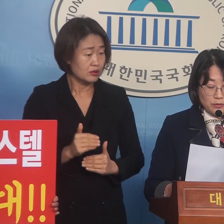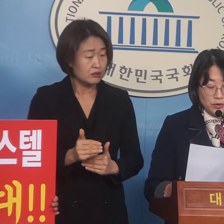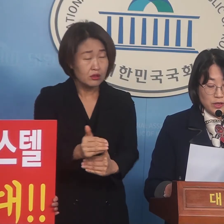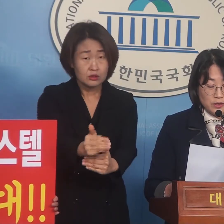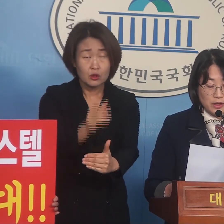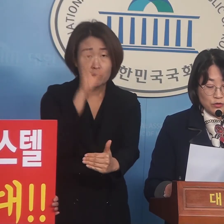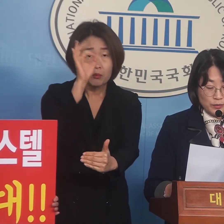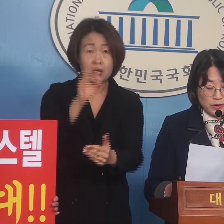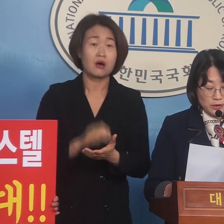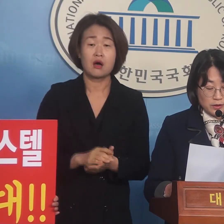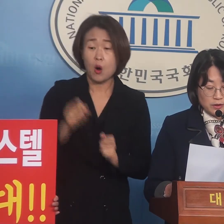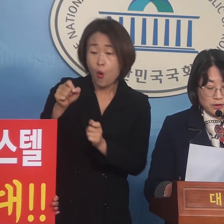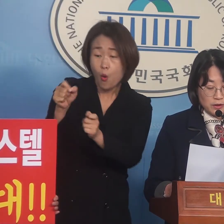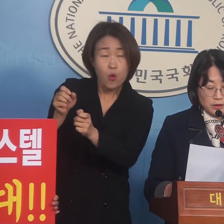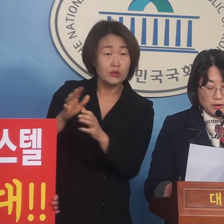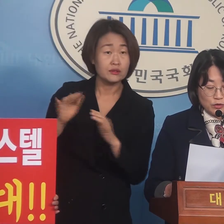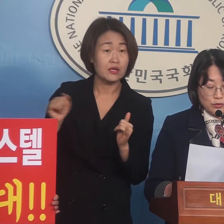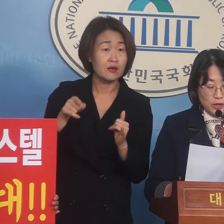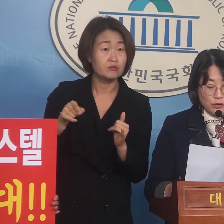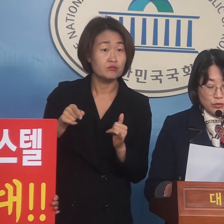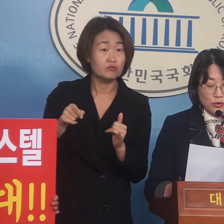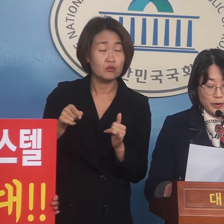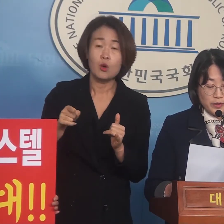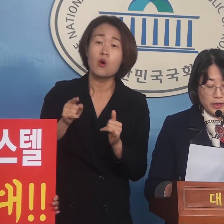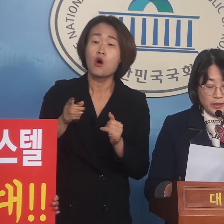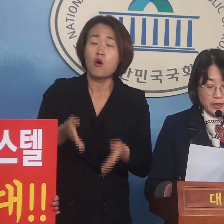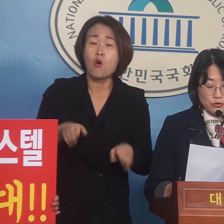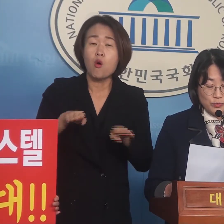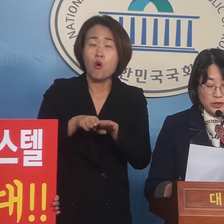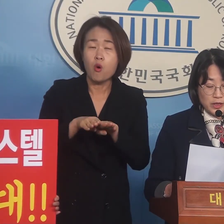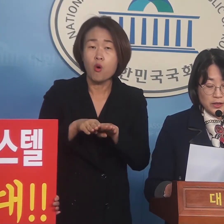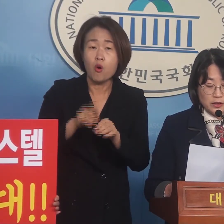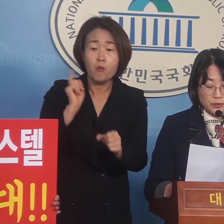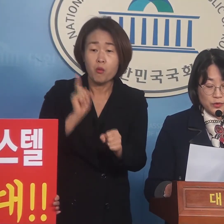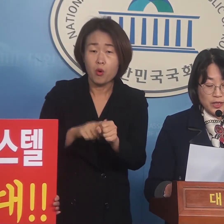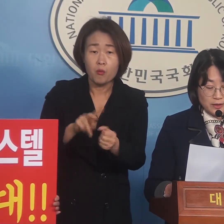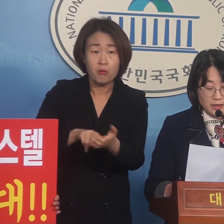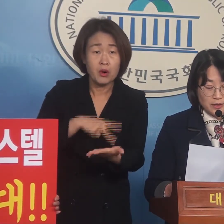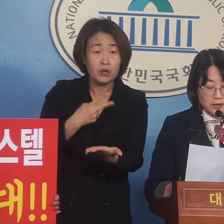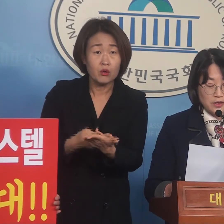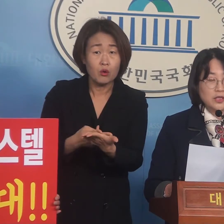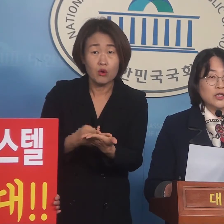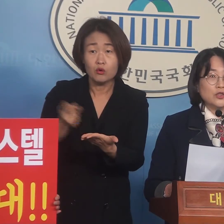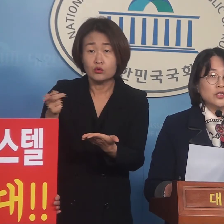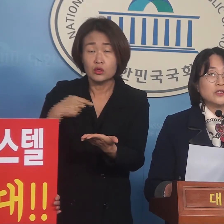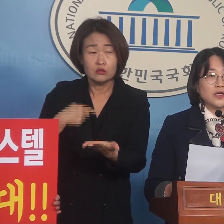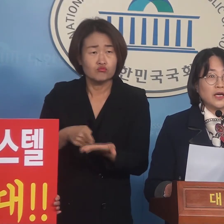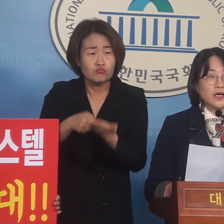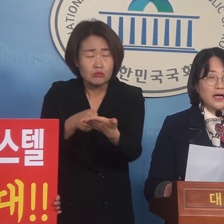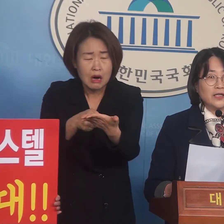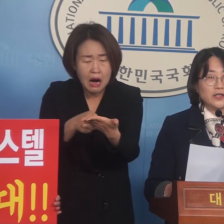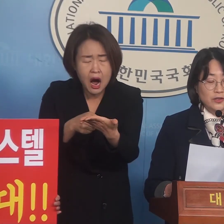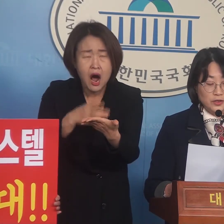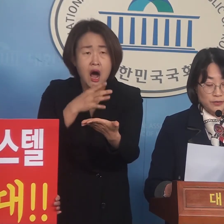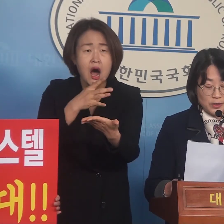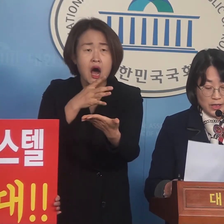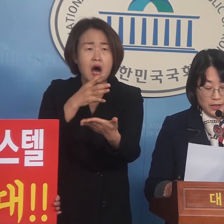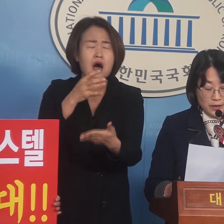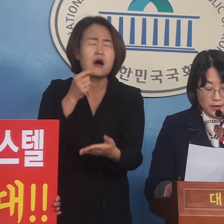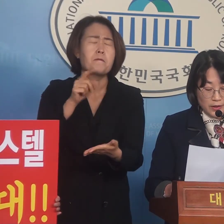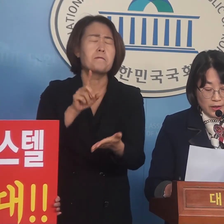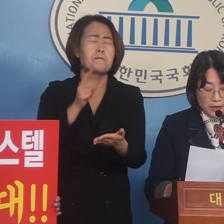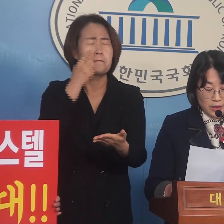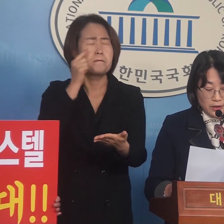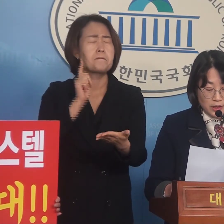과정에서 부지 인근의 주민들은 건축물의 용도 변경에 대한 주민제안이 접수된 사실을 뒤늦게 알게 된